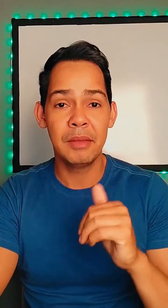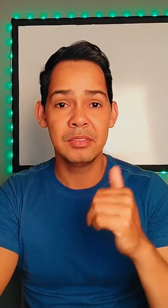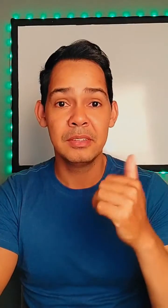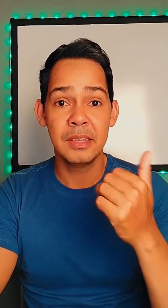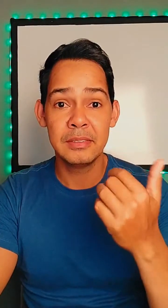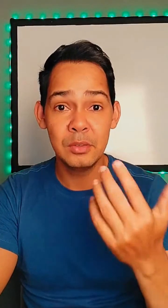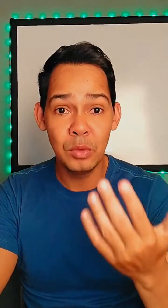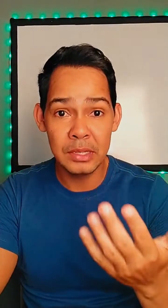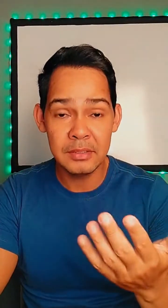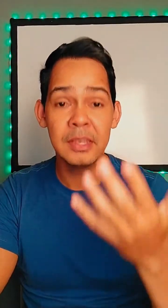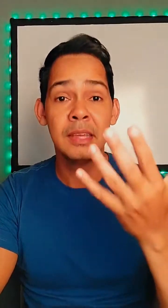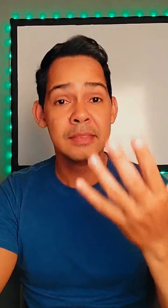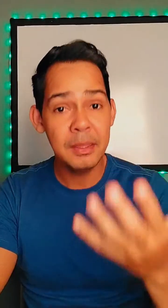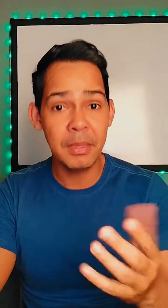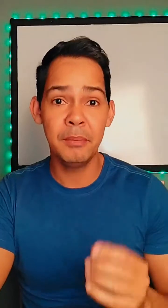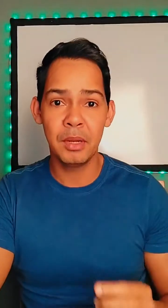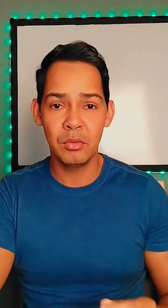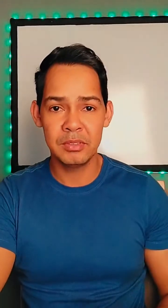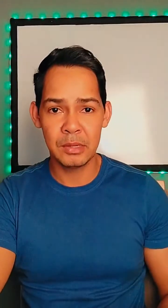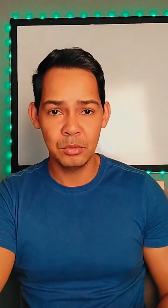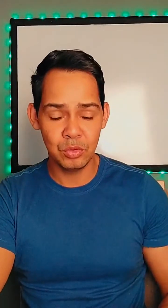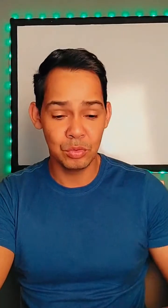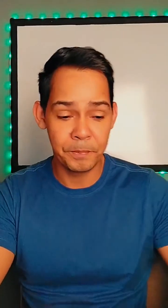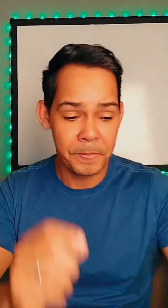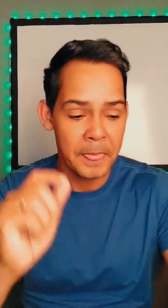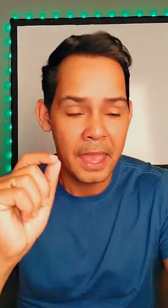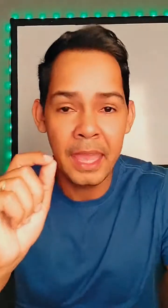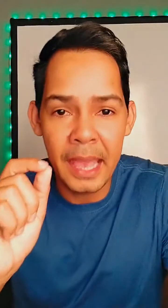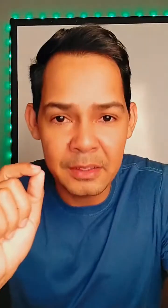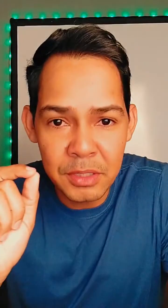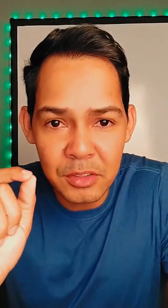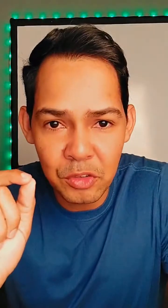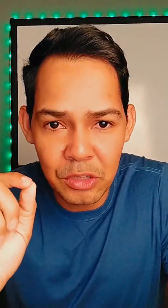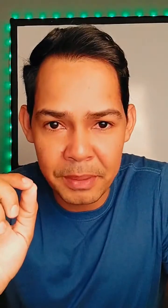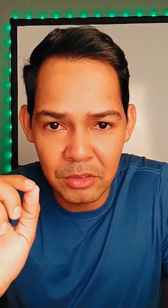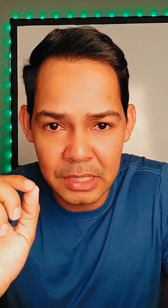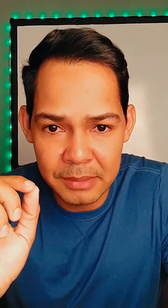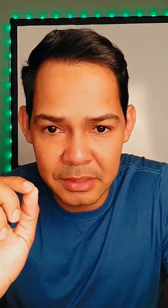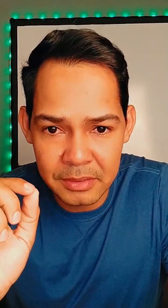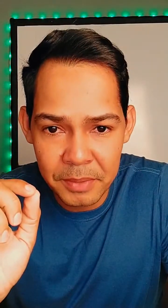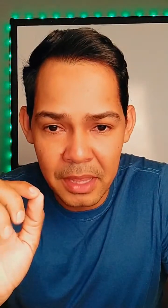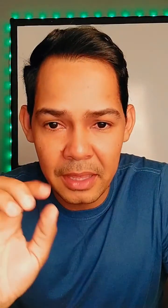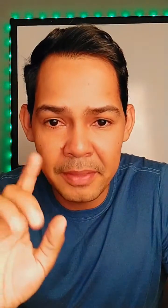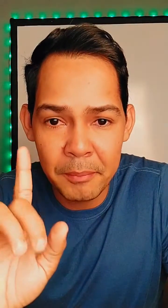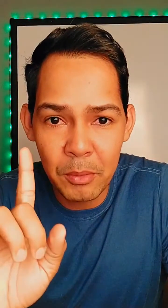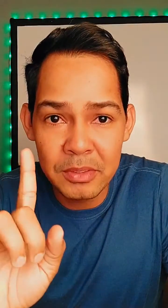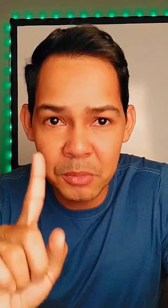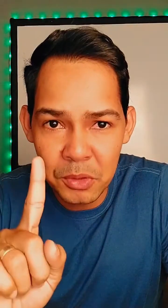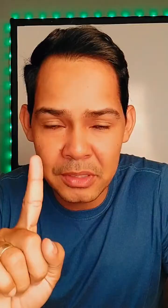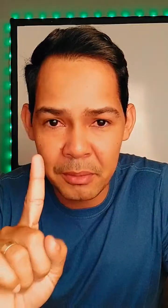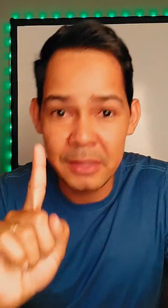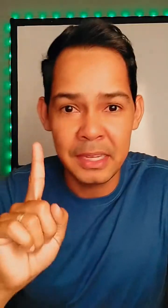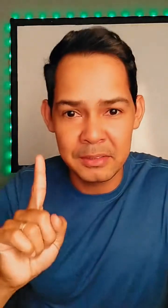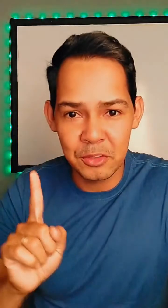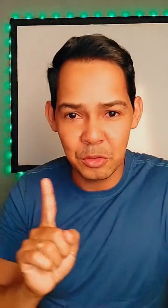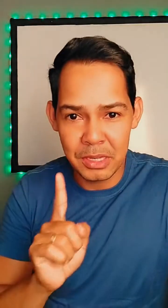ter segurança também para conversar com o surdo. Às vezes a gente aprende Libras e tem uma coisa muito interessante que eu queria falar